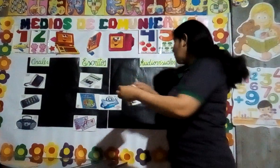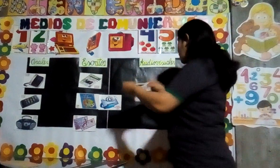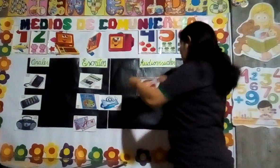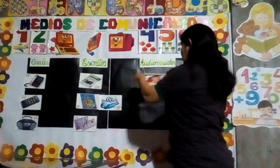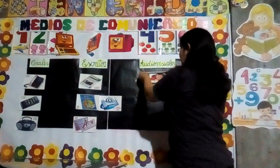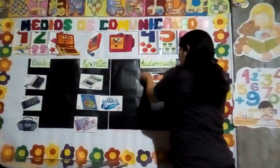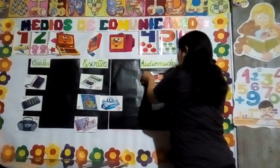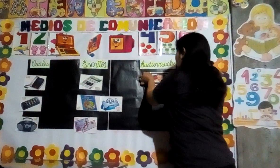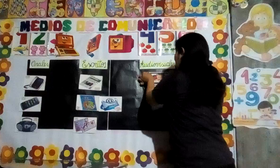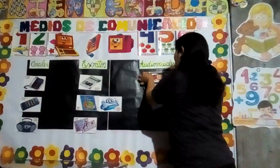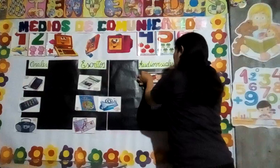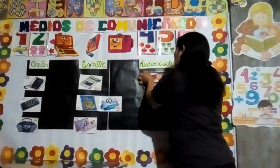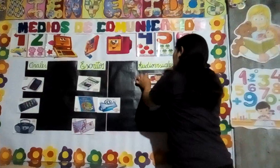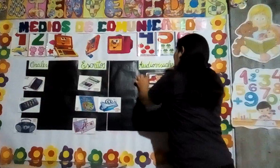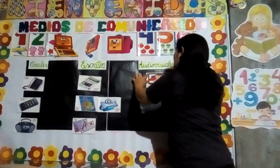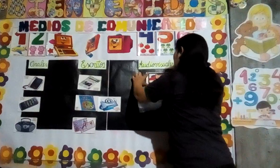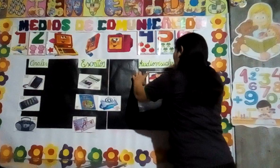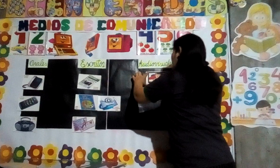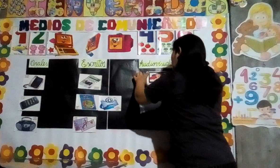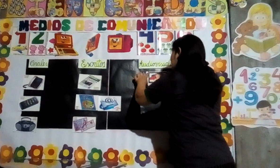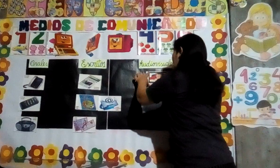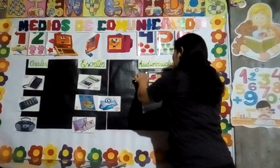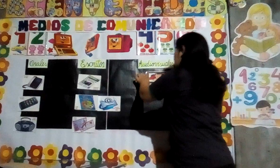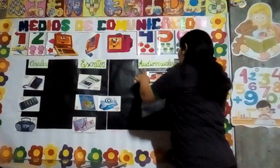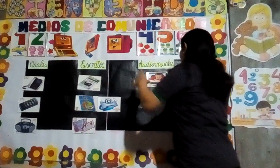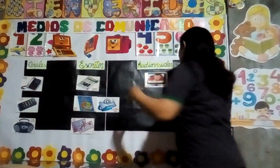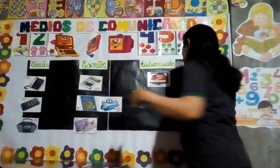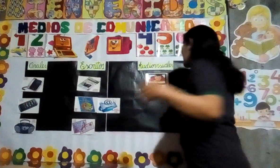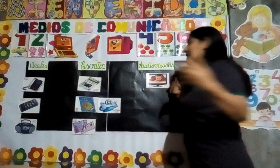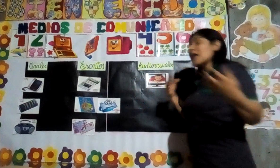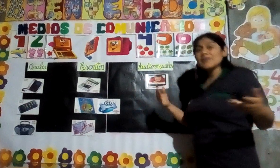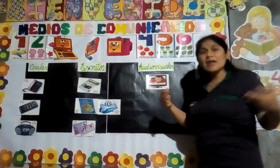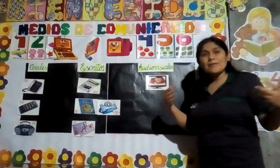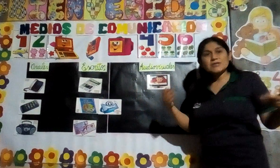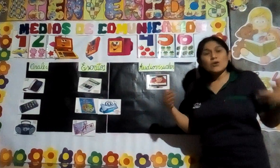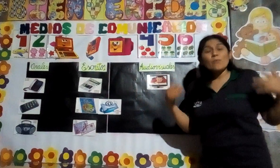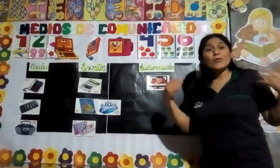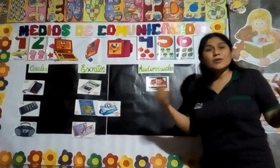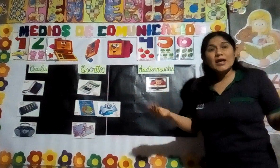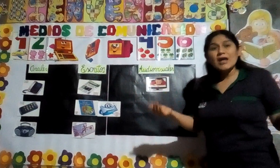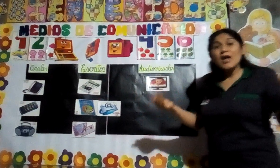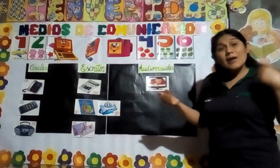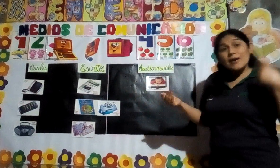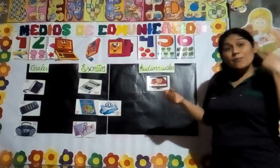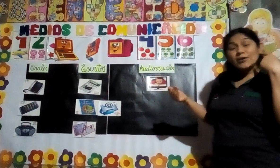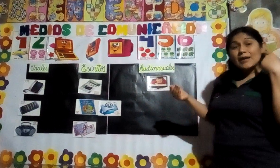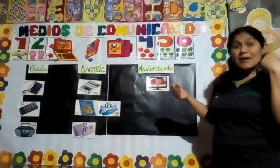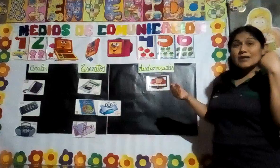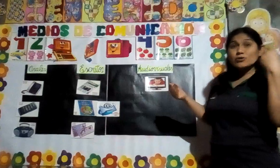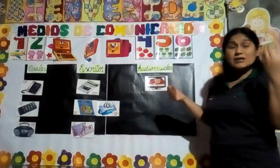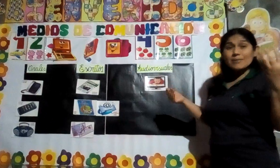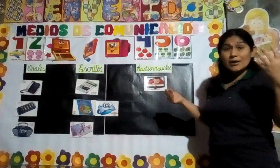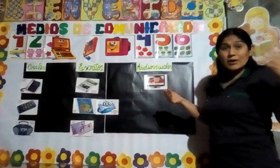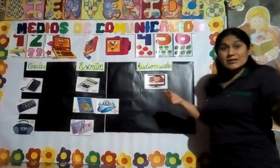televisor. Un ejemplo de medio de comunicación audiovisuales es la televisión. ¿Por qué? Porque para yo saber lo que